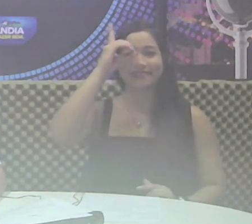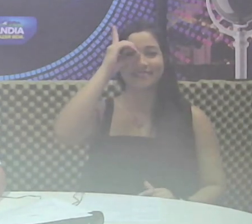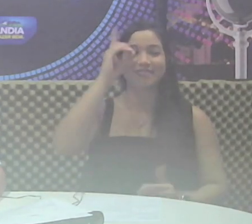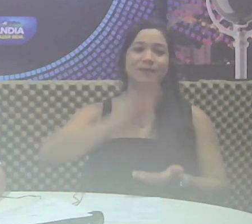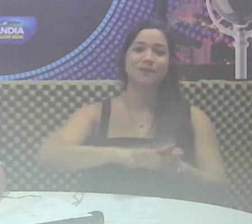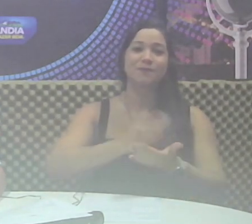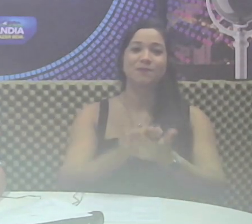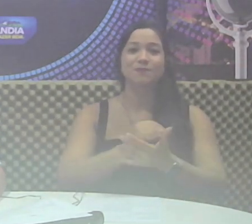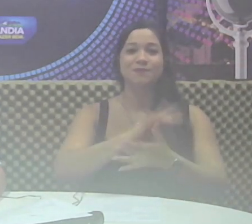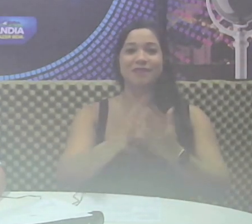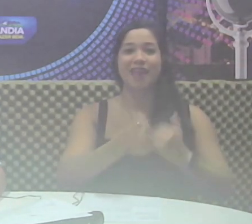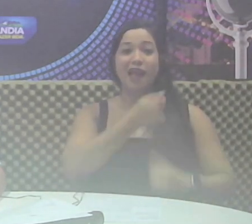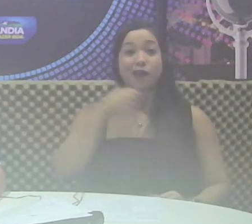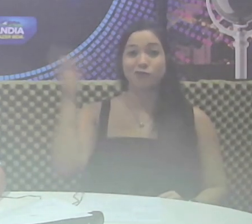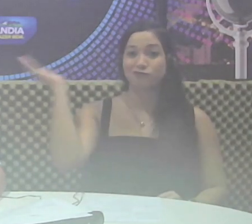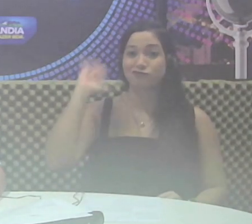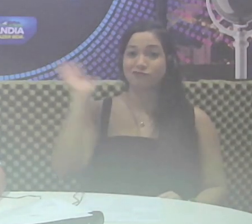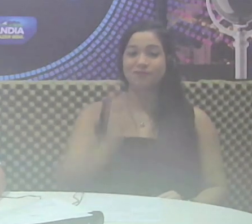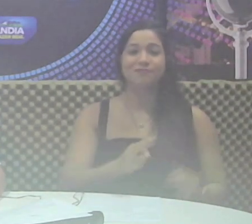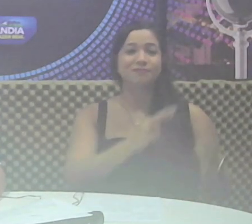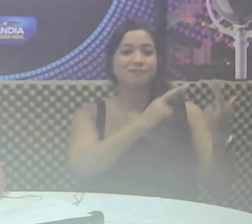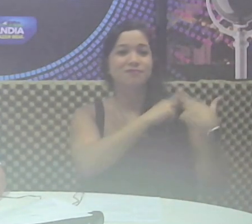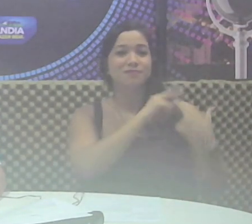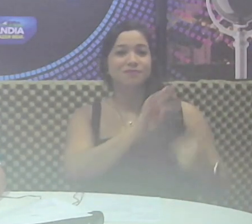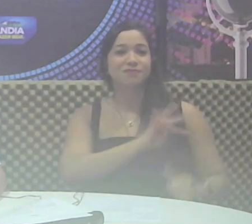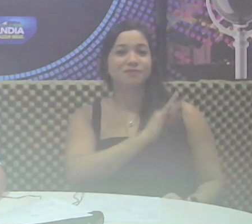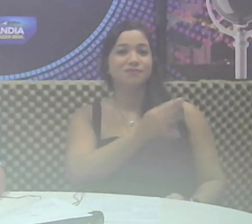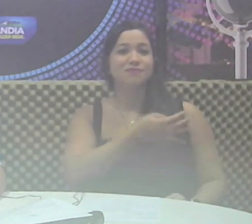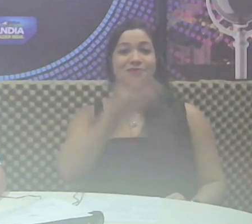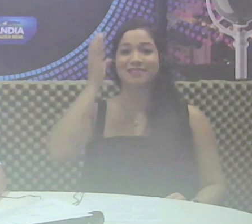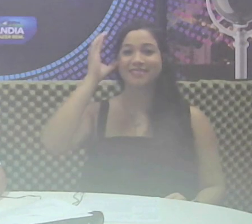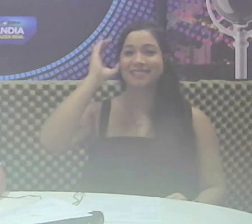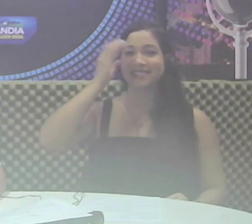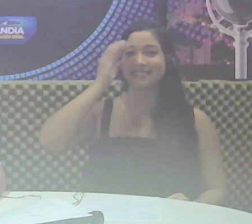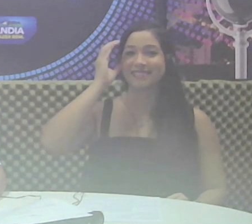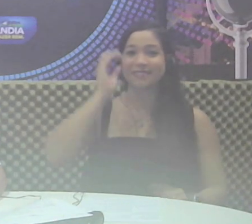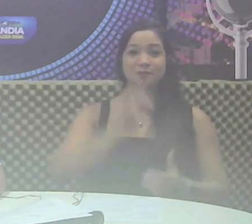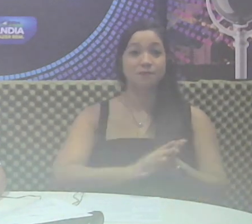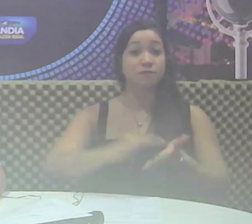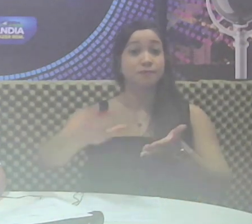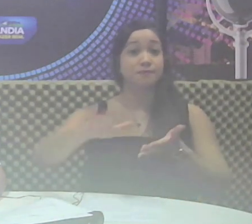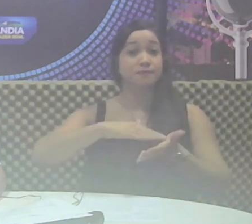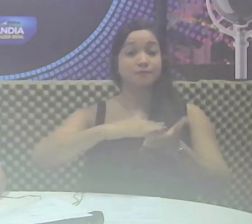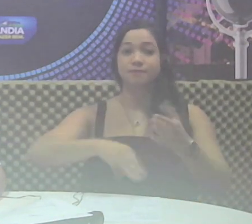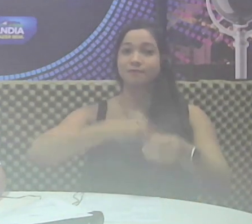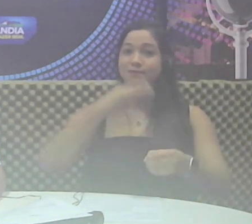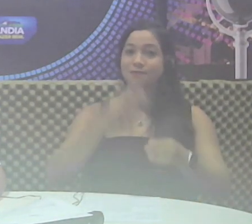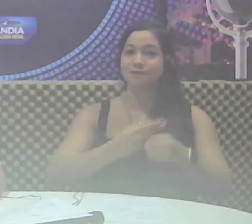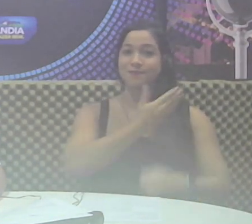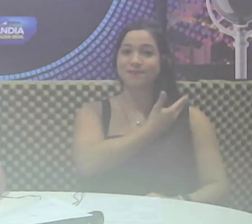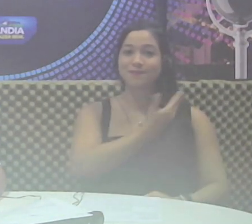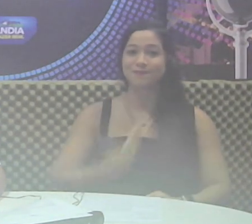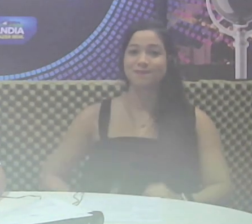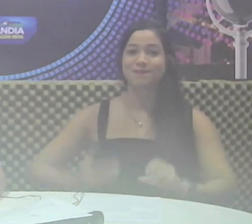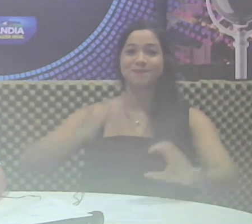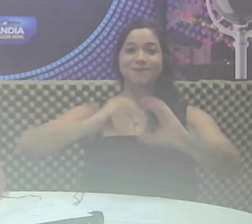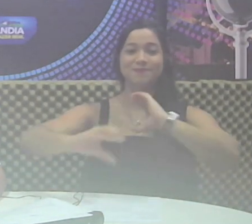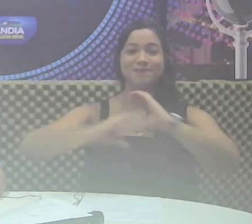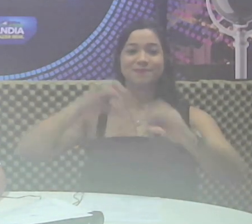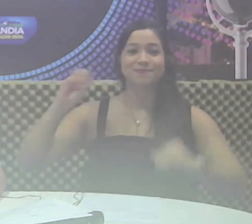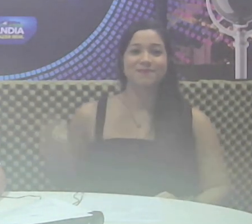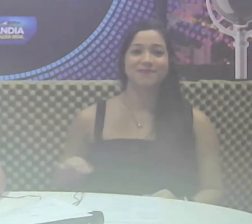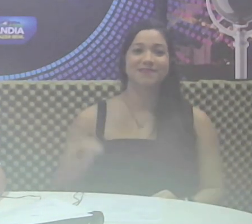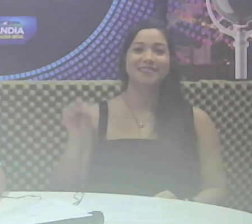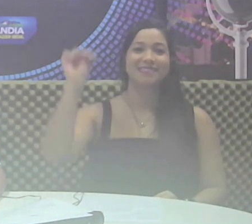Aires, tradução em Libras, Amanda Valentim, responsável técnico Cristiano Silva, secretário municipal de governo e